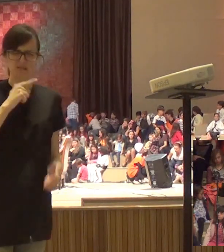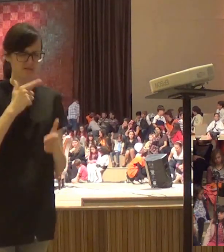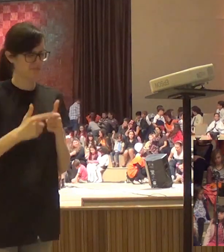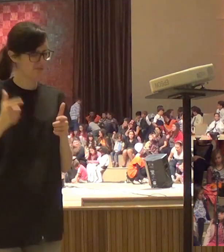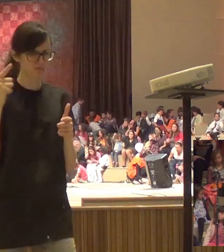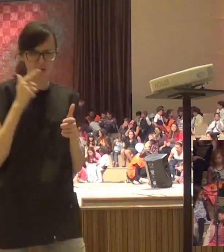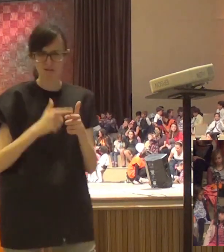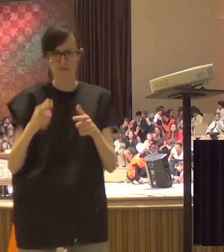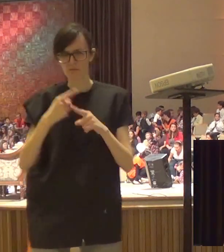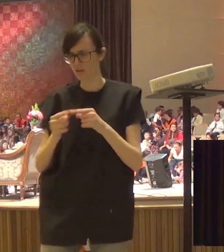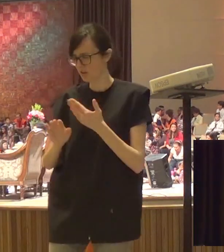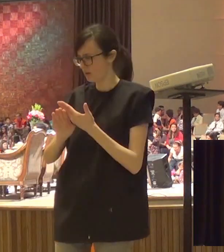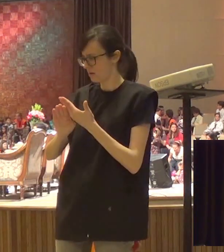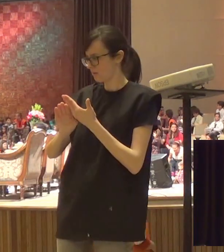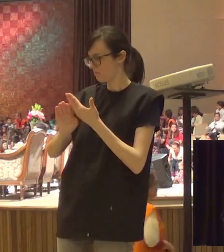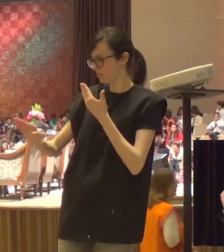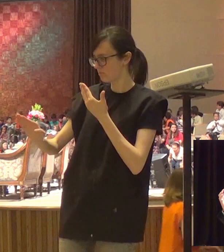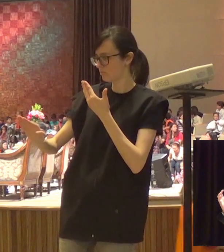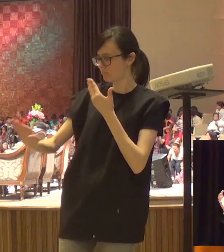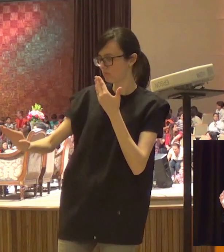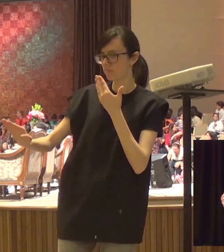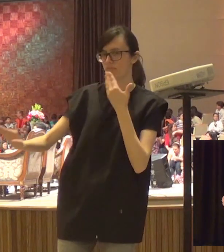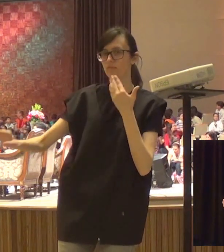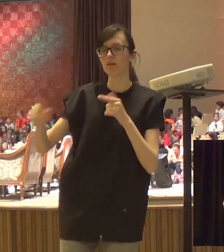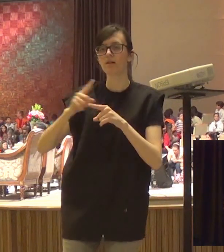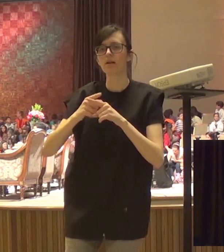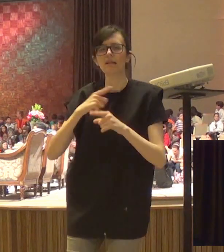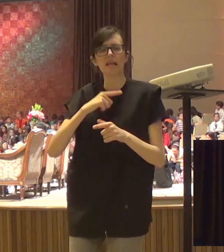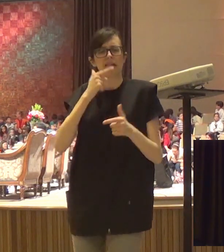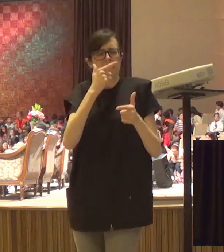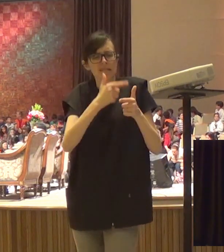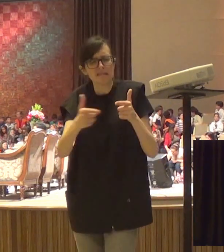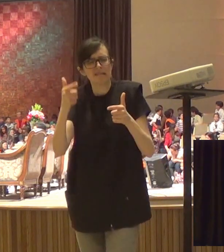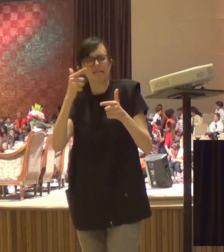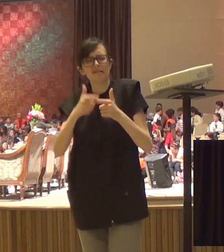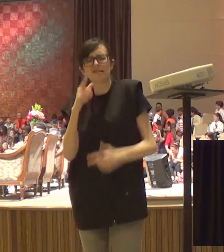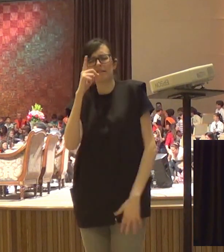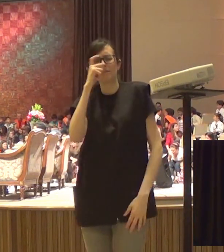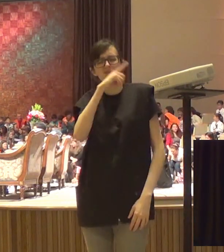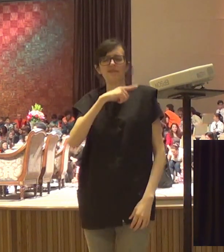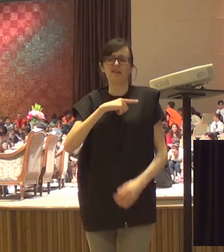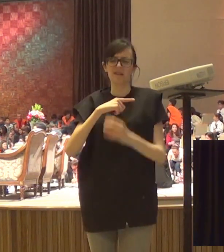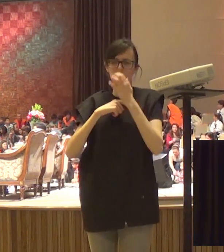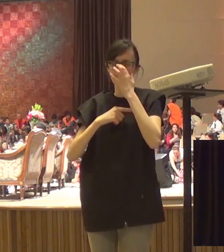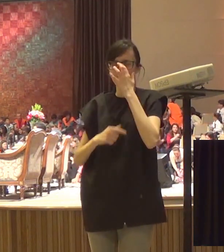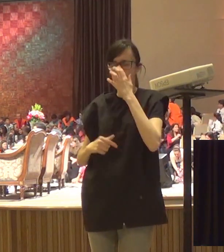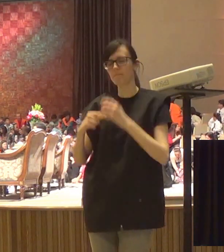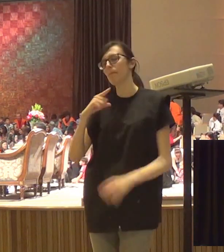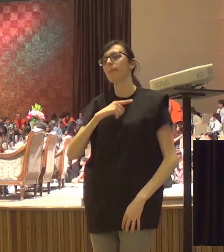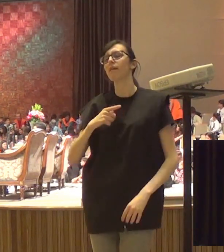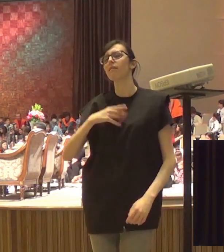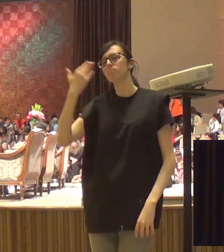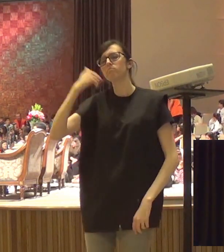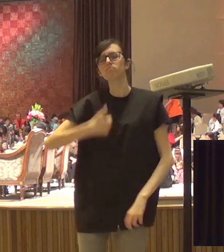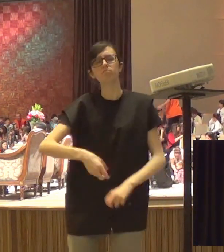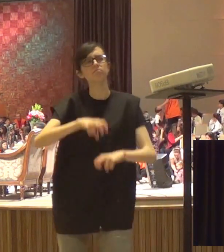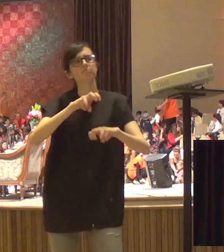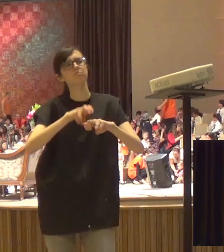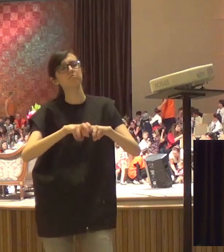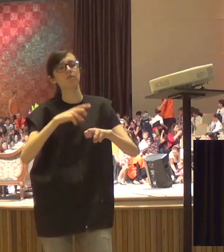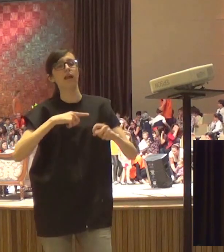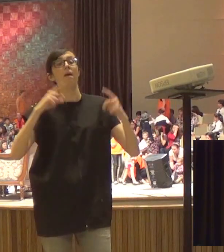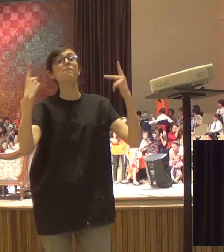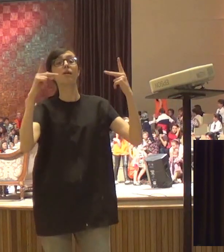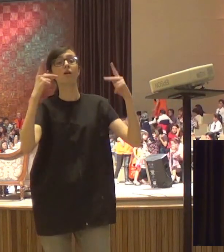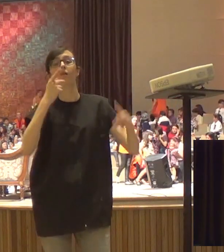aumentando entre o coração de um filho e o coração de um pai, coisas muito difíceis podem acontecer. Ouvindo um pregador sobre esse assunto, ele